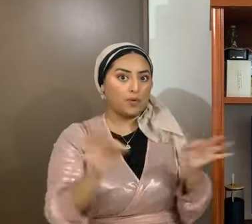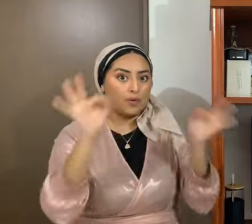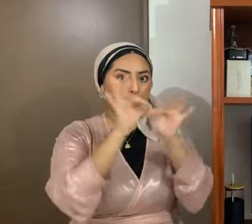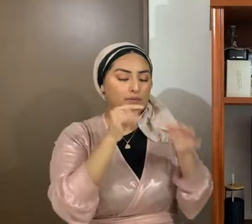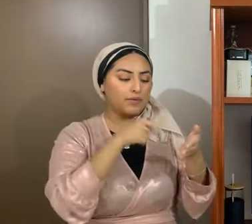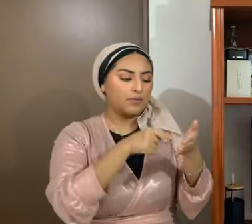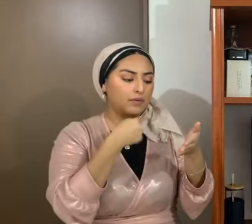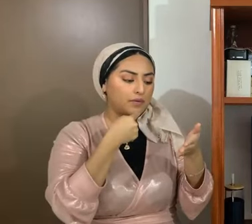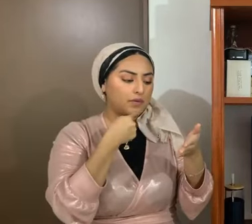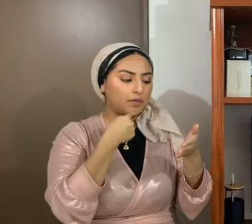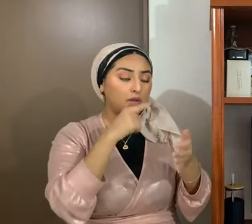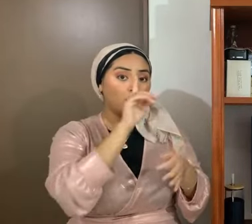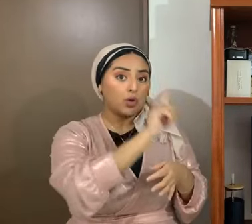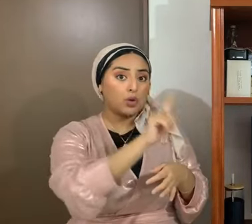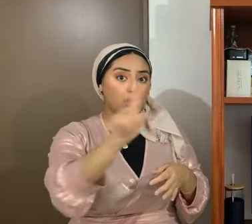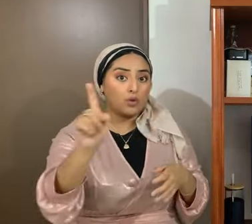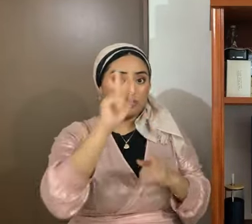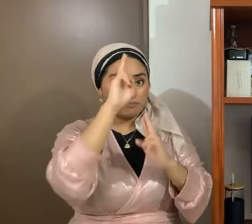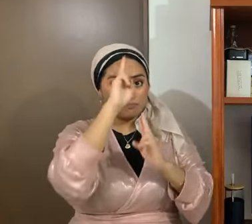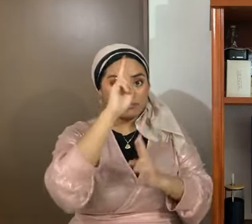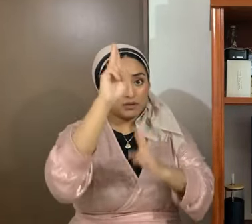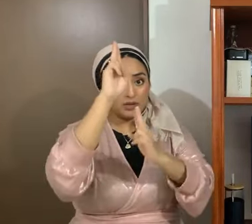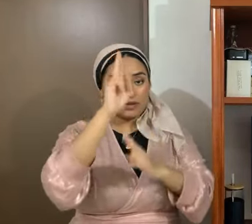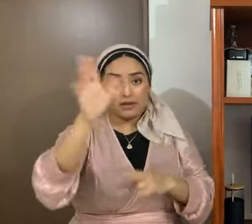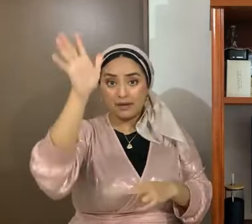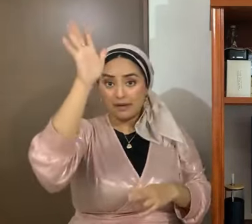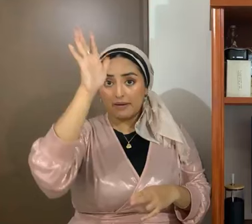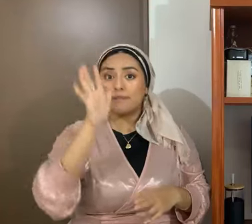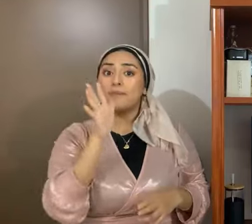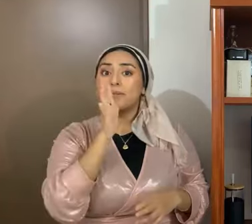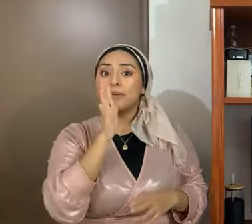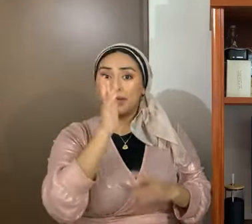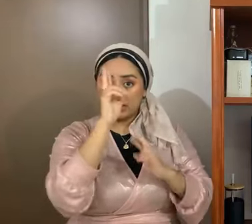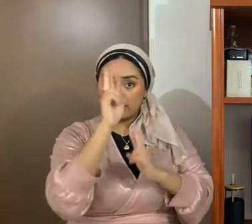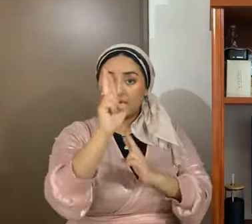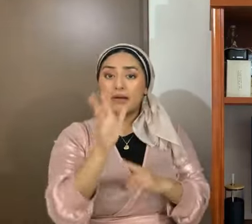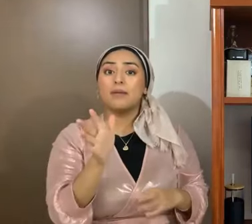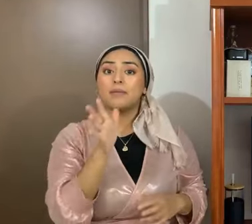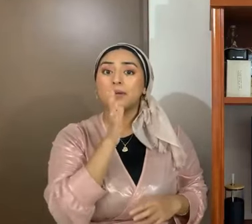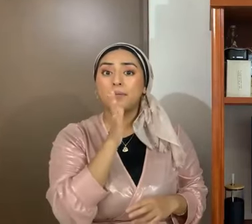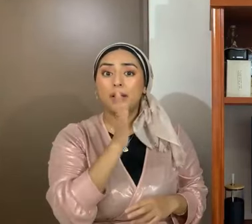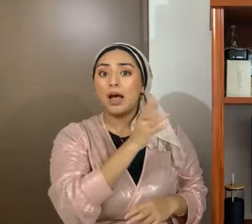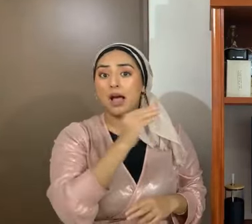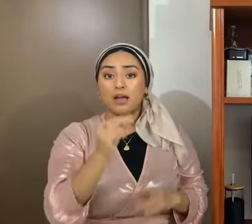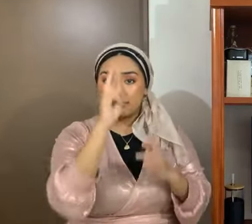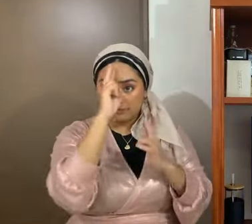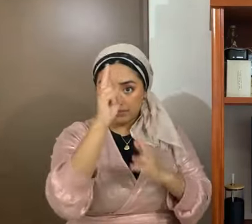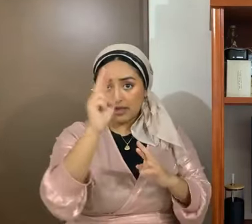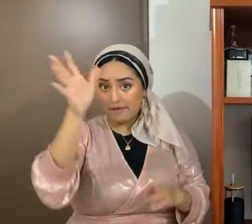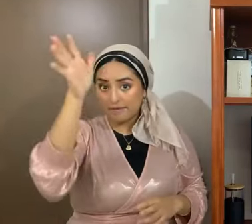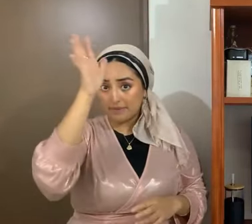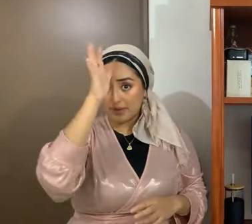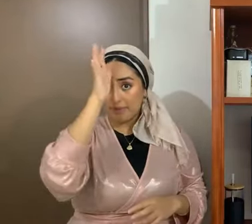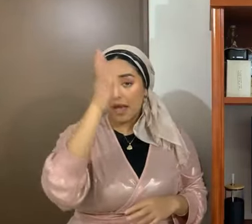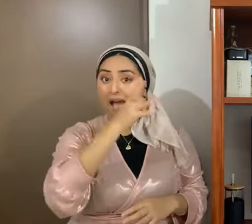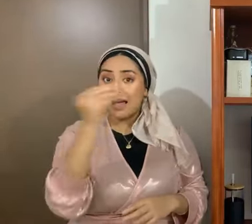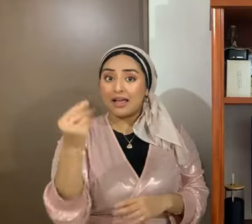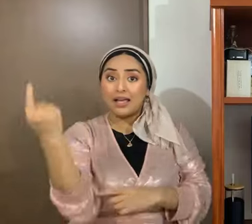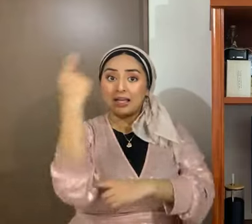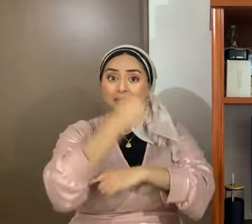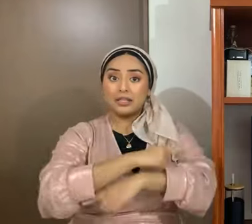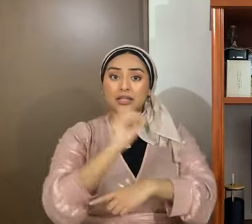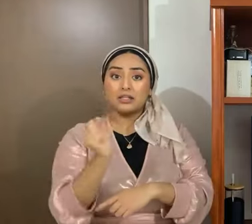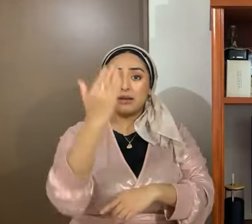importante. Cada uno temerá a su madre. Empieza con la madre y a su padre. Y mis días de